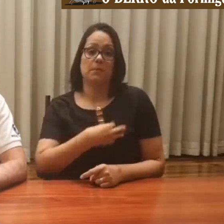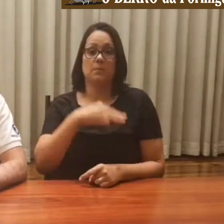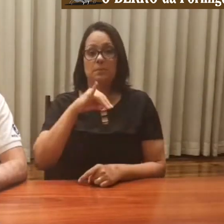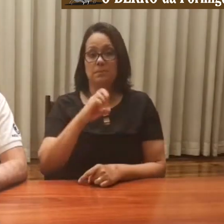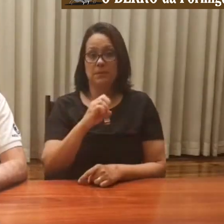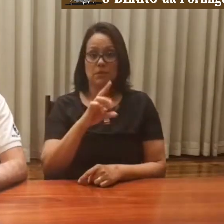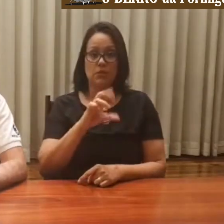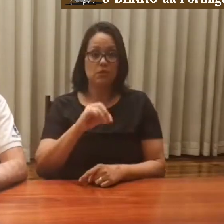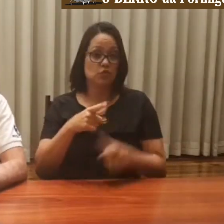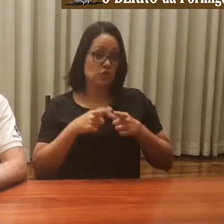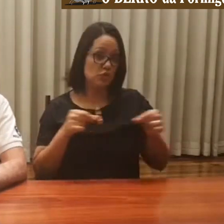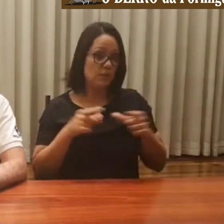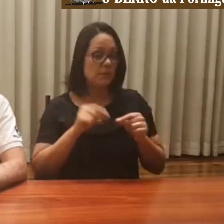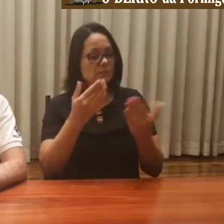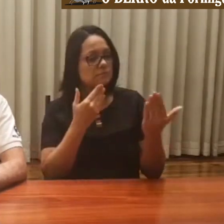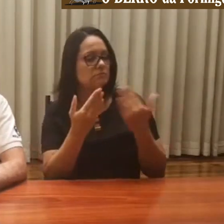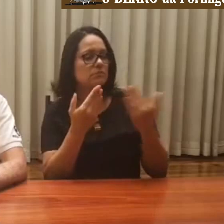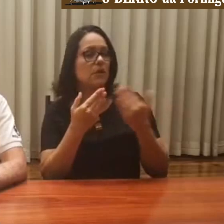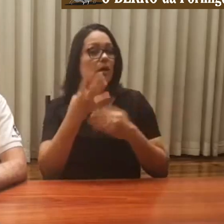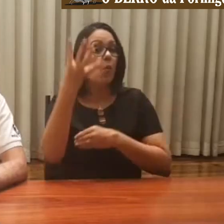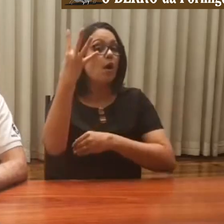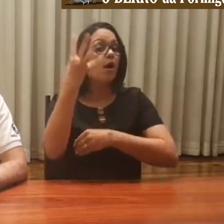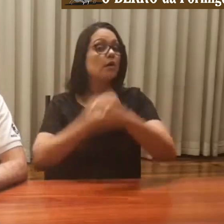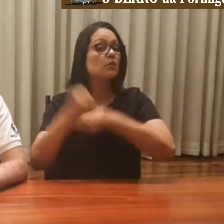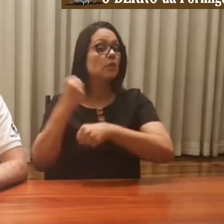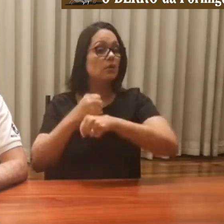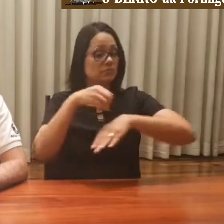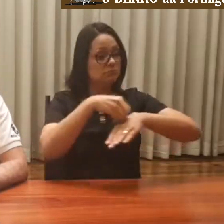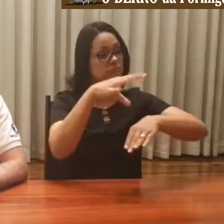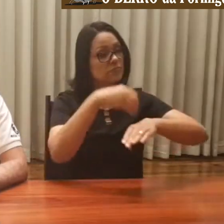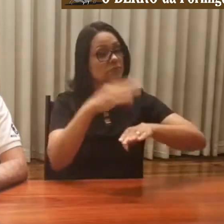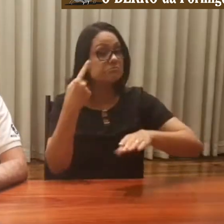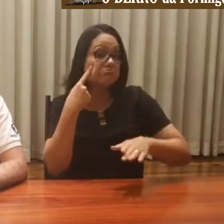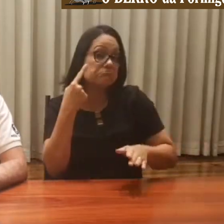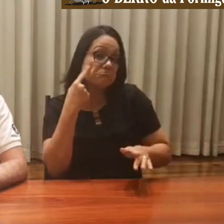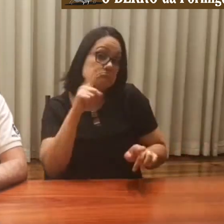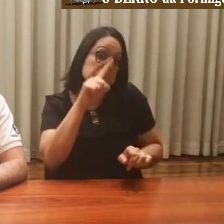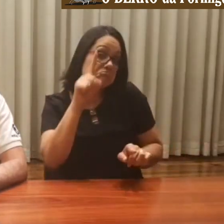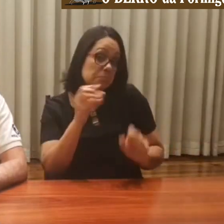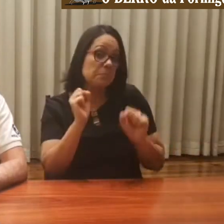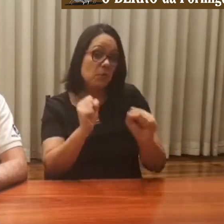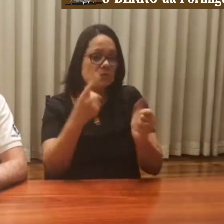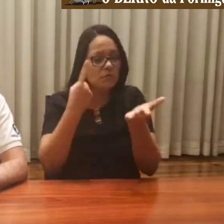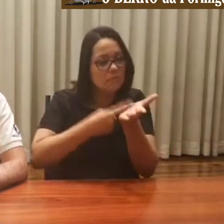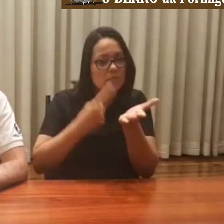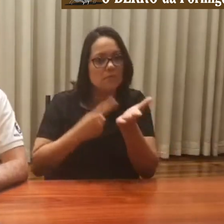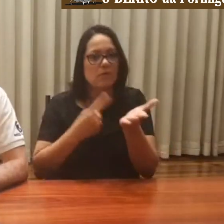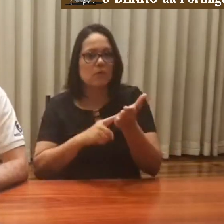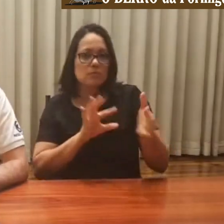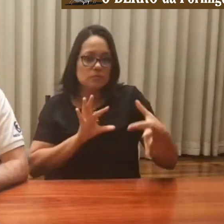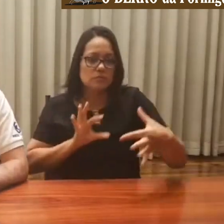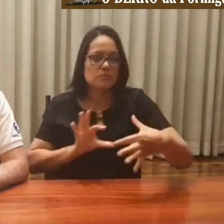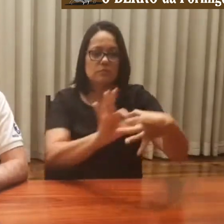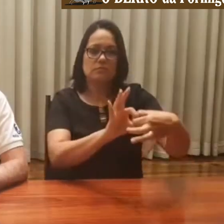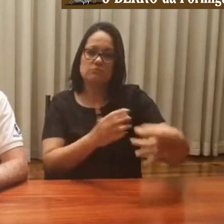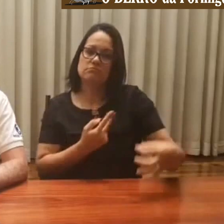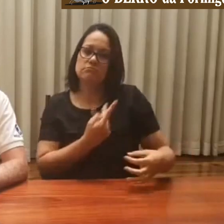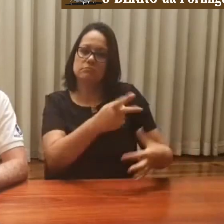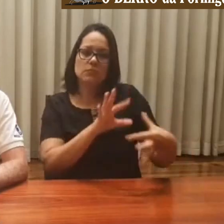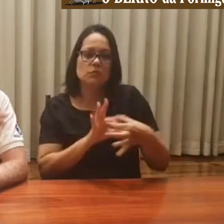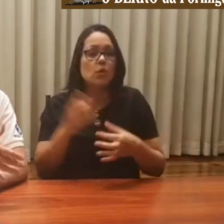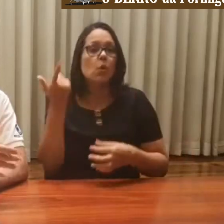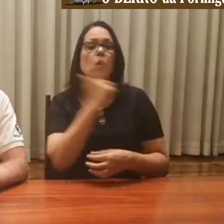vamos aprofundar aquilo que eu havia falado há 4 anos para ele. Quem sabe um acordo para que eles possam, em parceria,